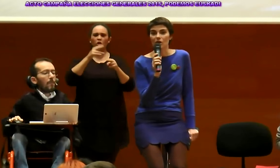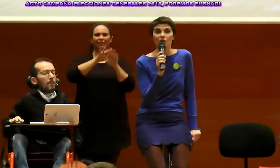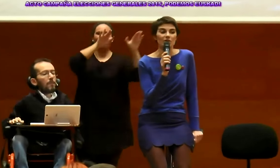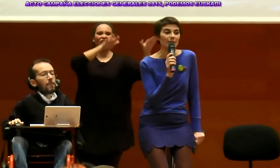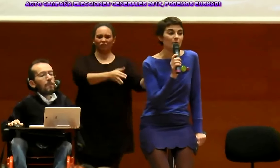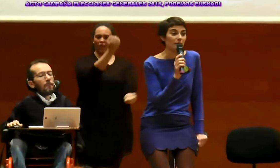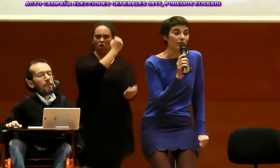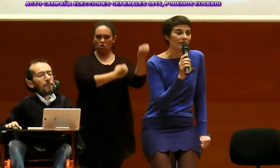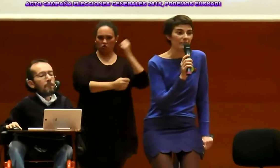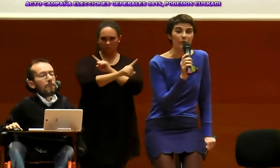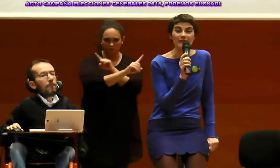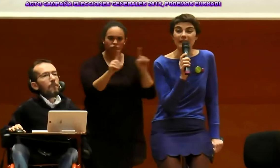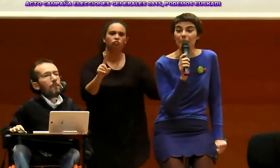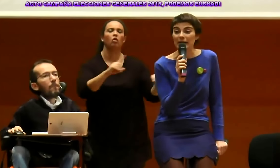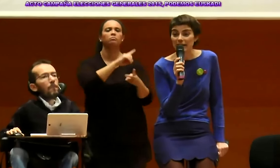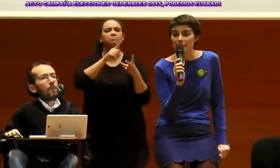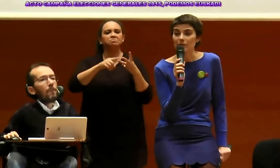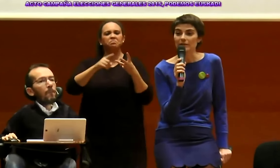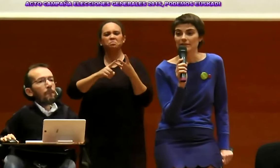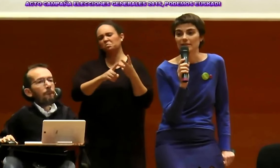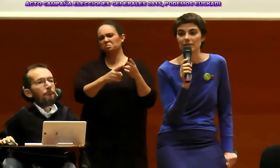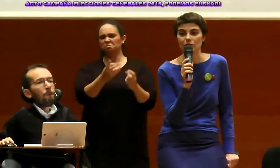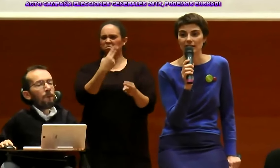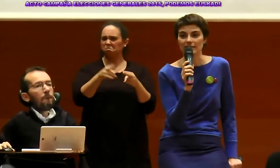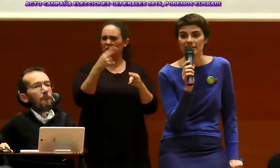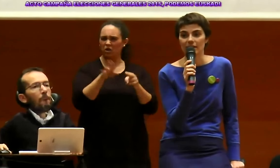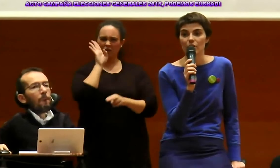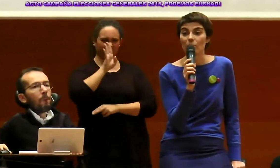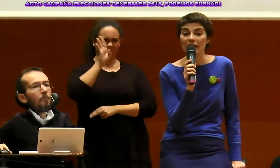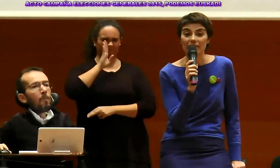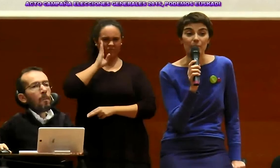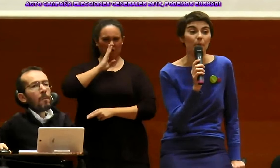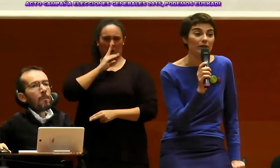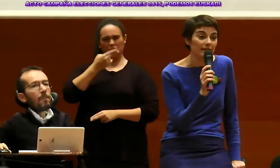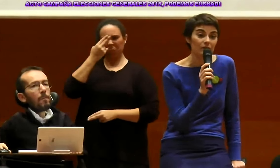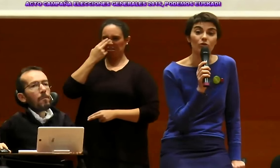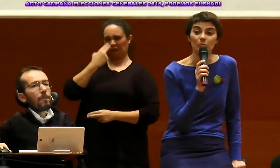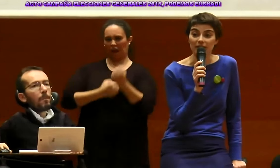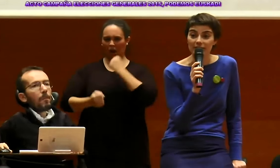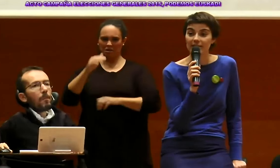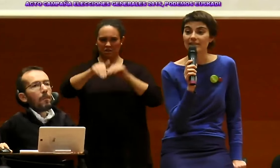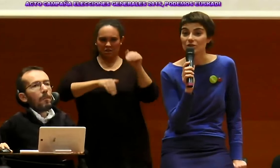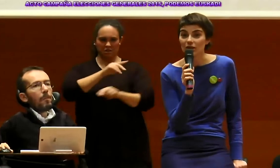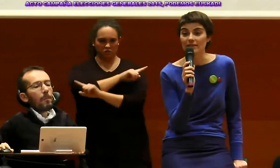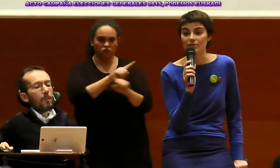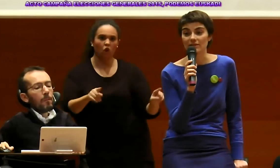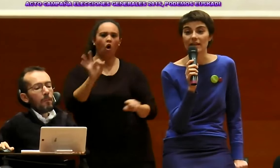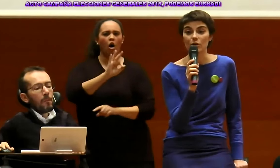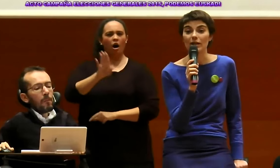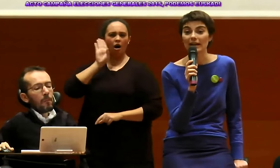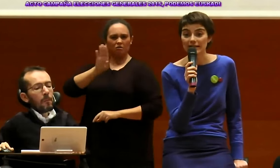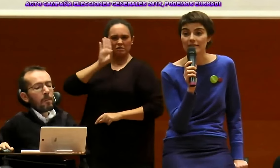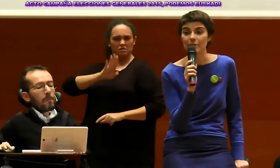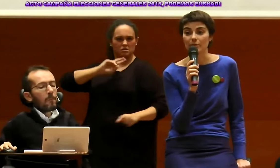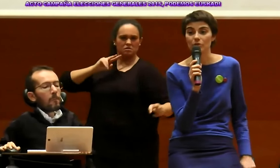económico. No sigan pudiendo hacer política embarrada por intereses electorales. No puedan hacer políticas cortoplacistas que son las que nos han traído